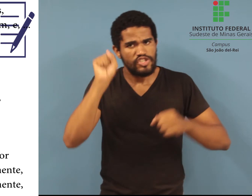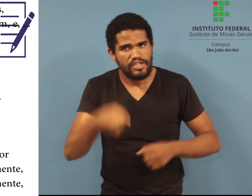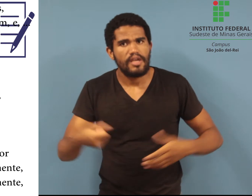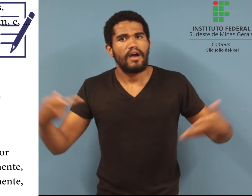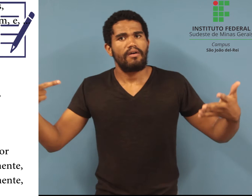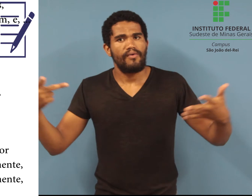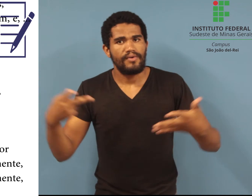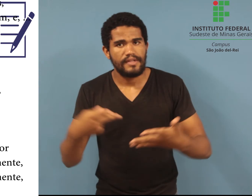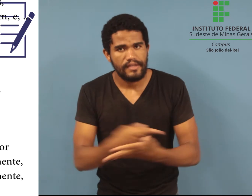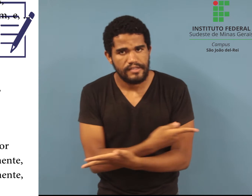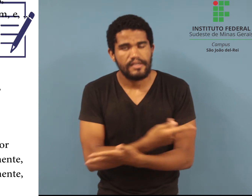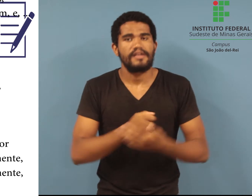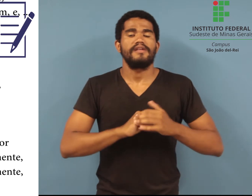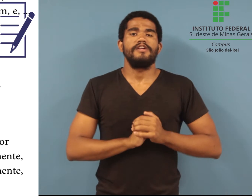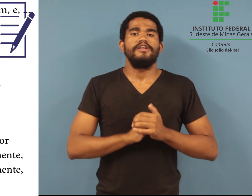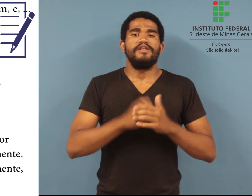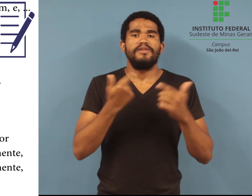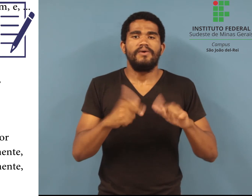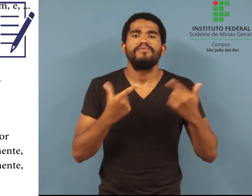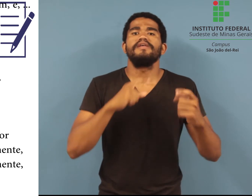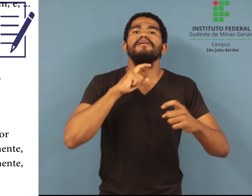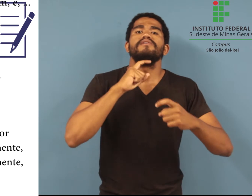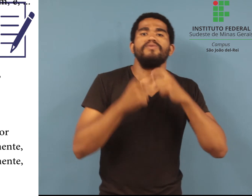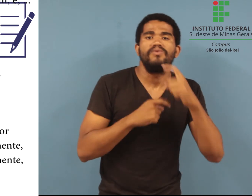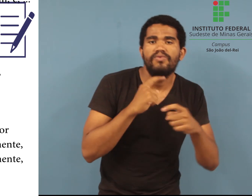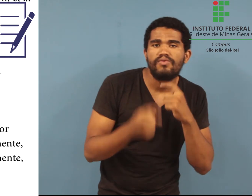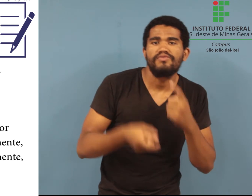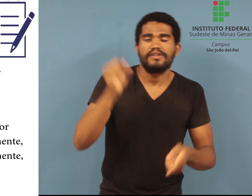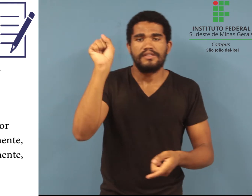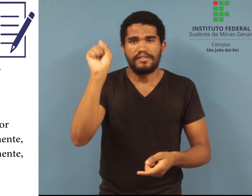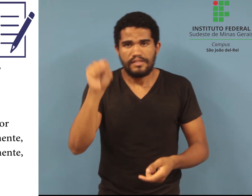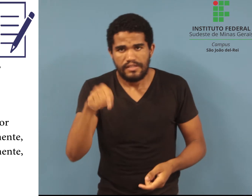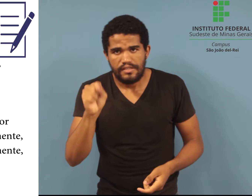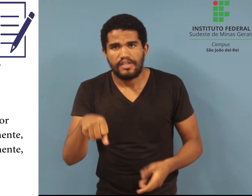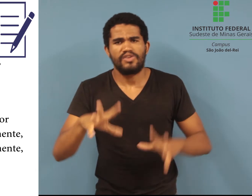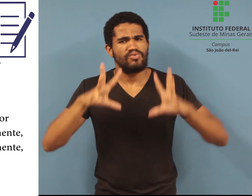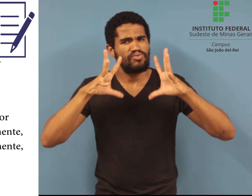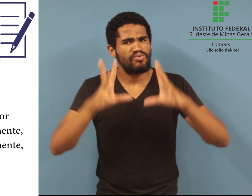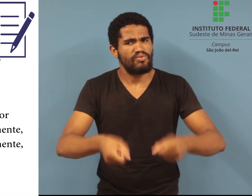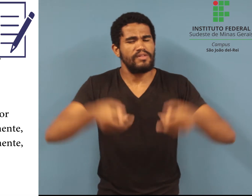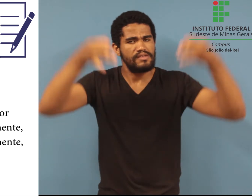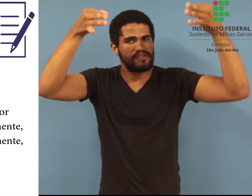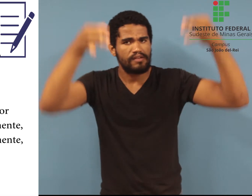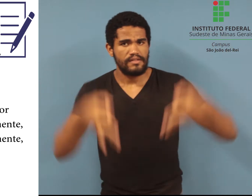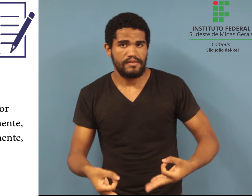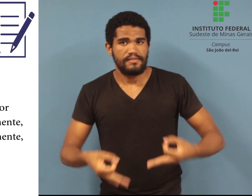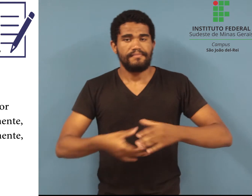certo, inquestionavelmente, sem dúvida, inegavelmente, com toda a certeza.